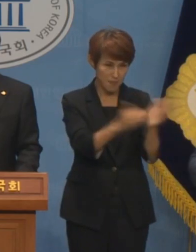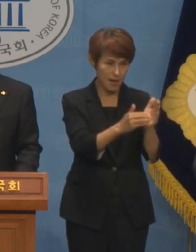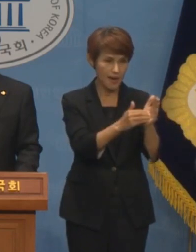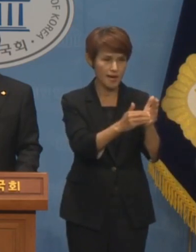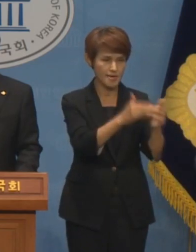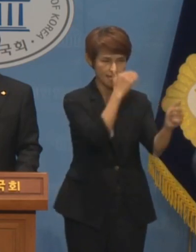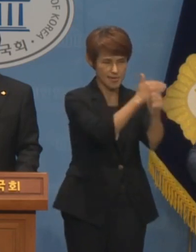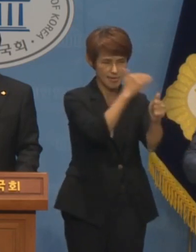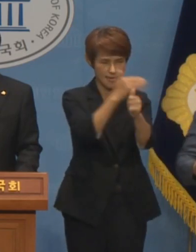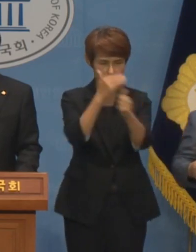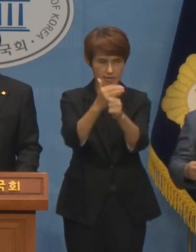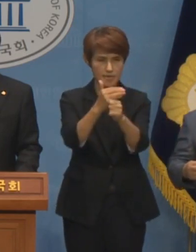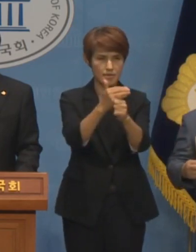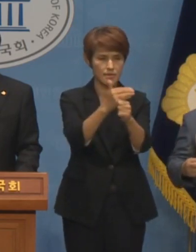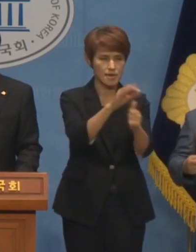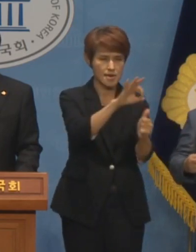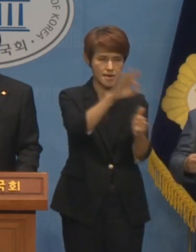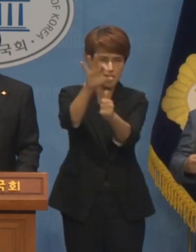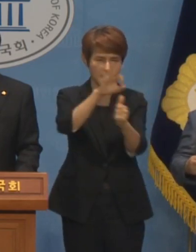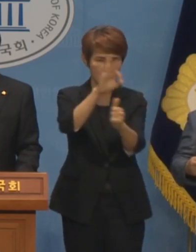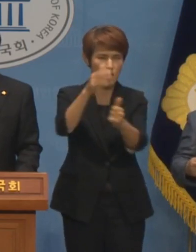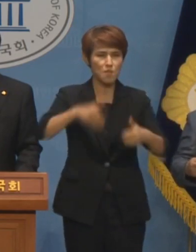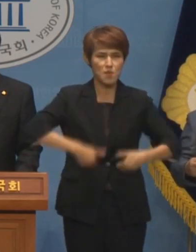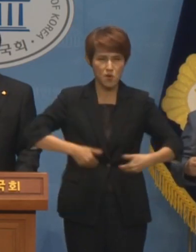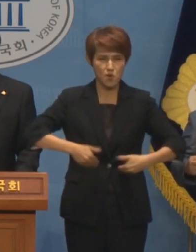유배를 보내야 된다고 정조에게